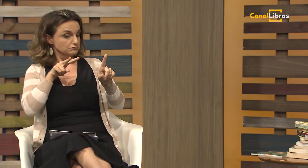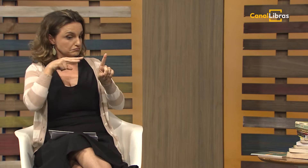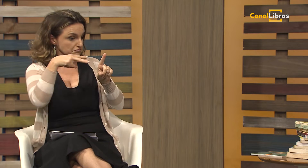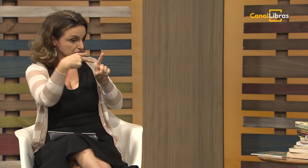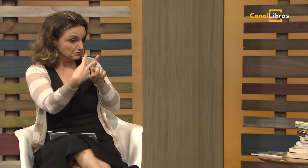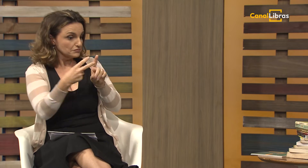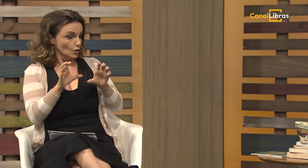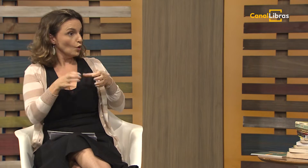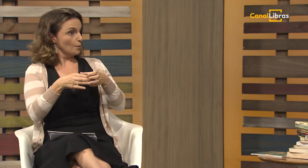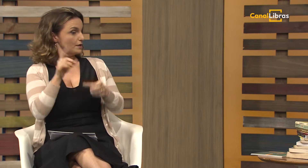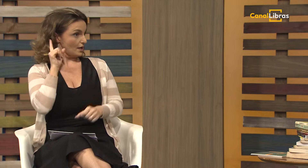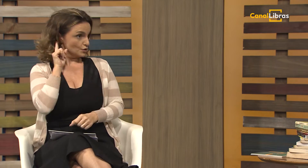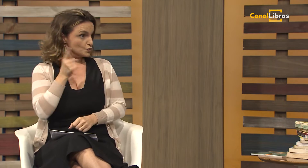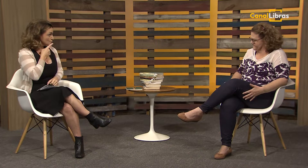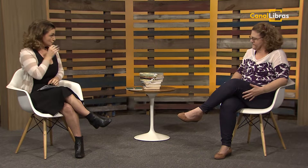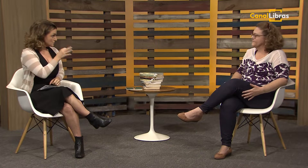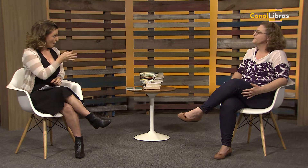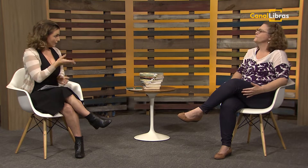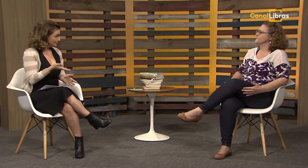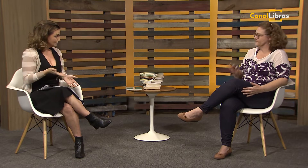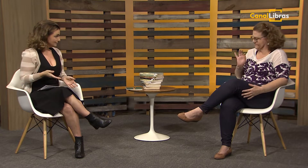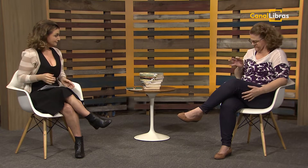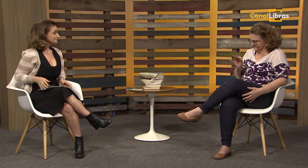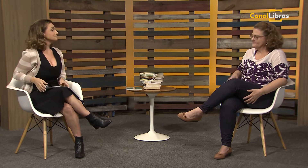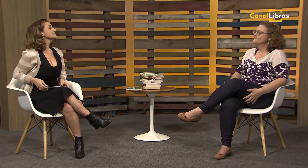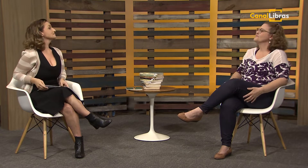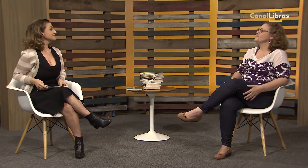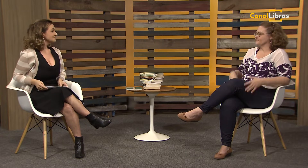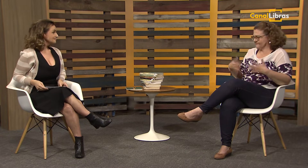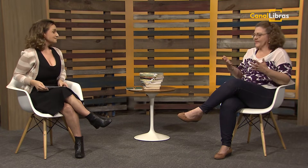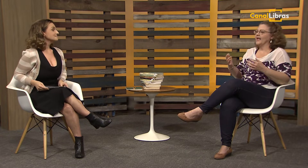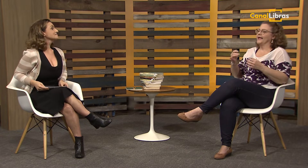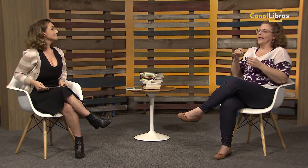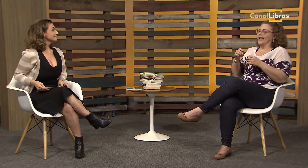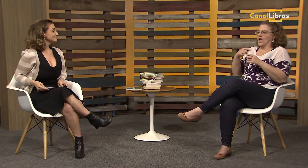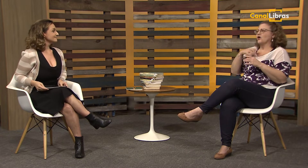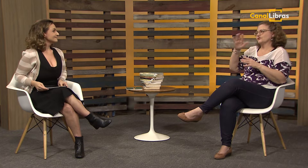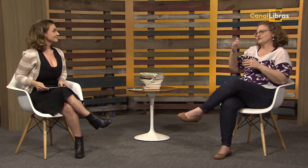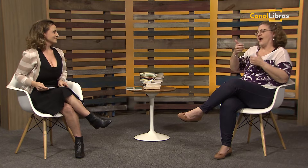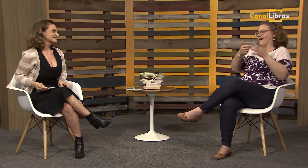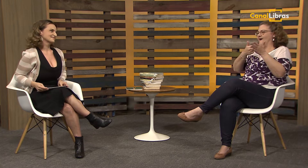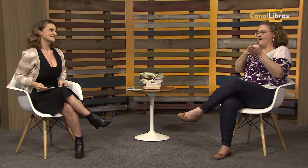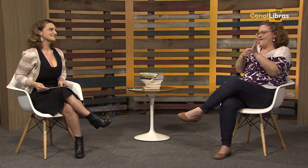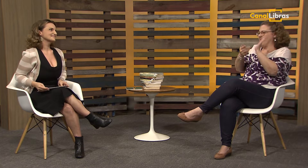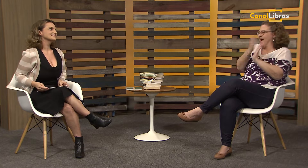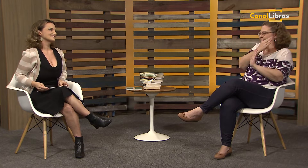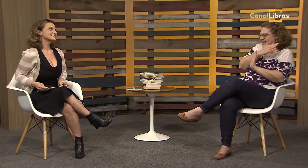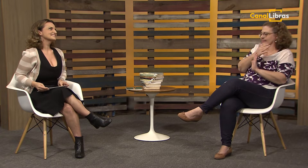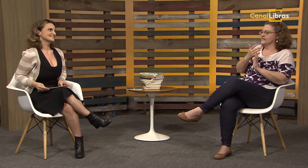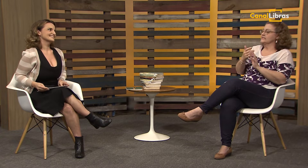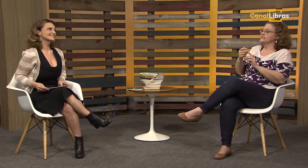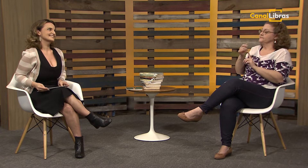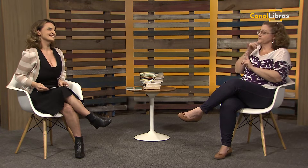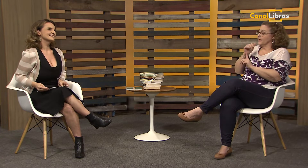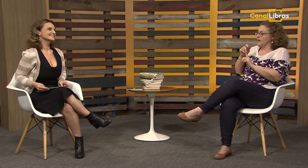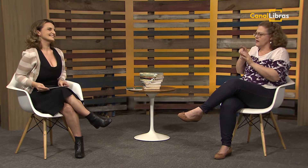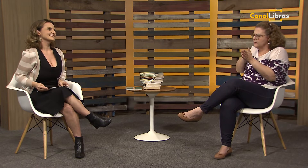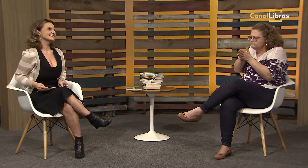surda, não é mesmo? Com certeza. Como eu disse no começo, eu tive fontes com os dicionários, mas de fato